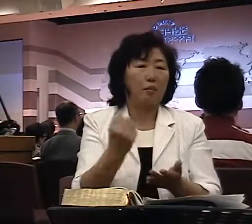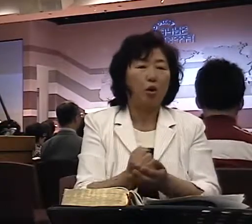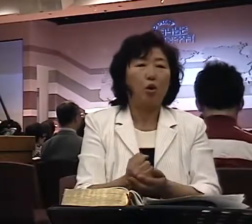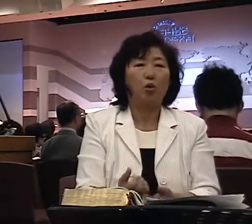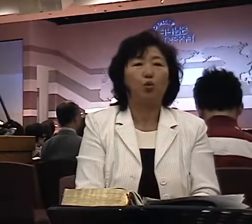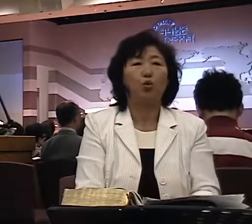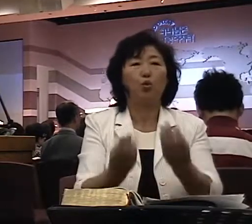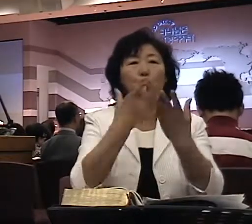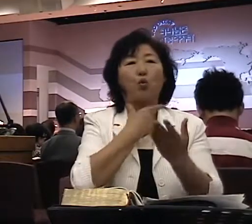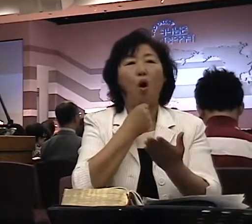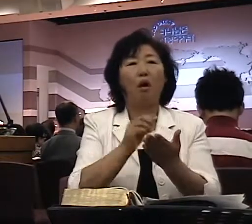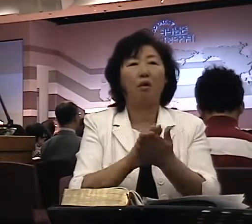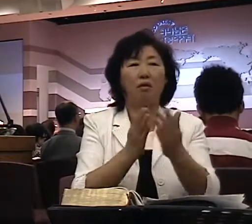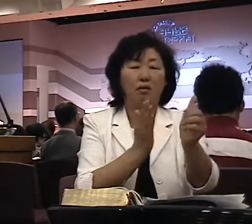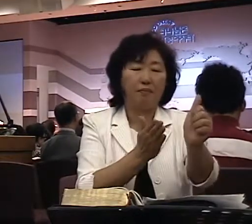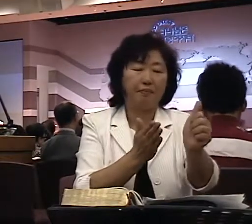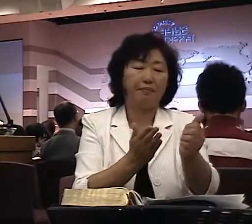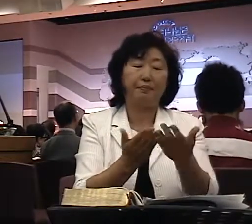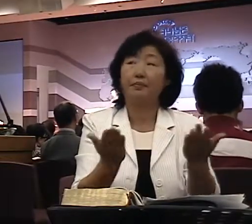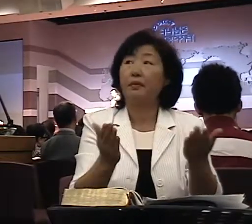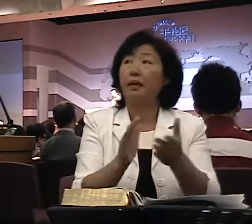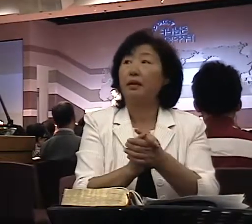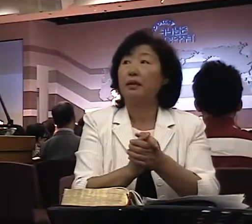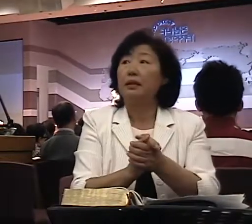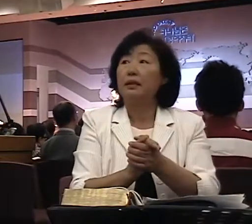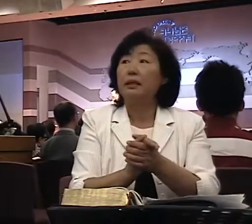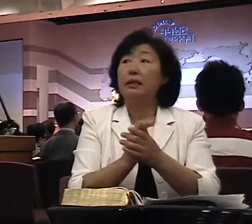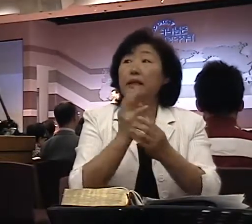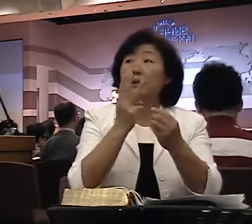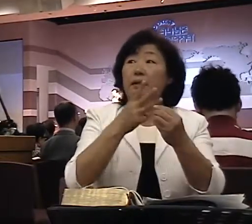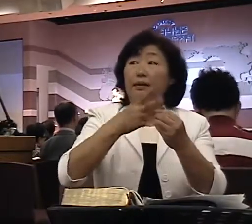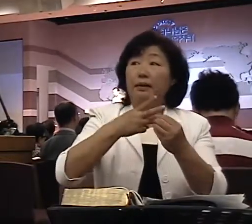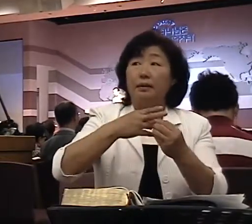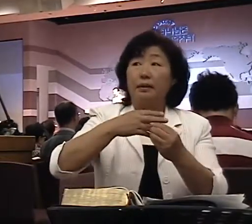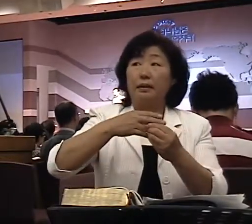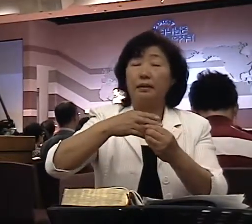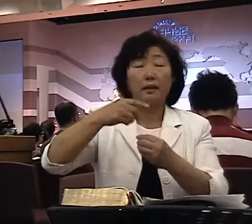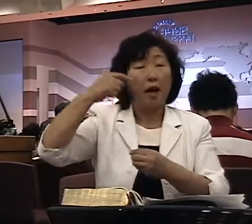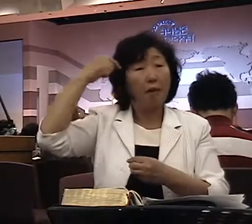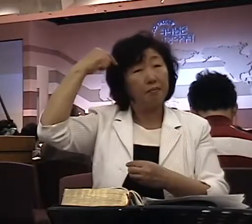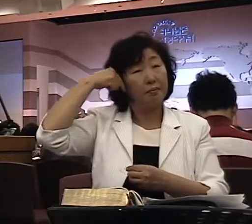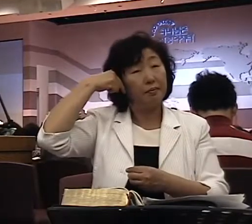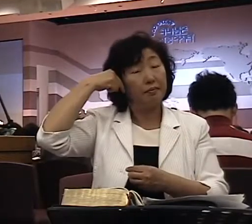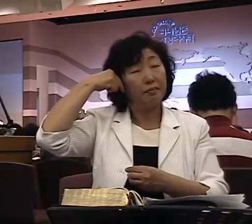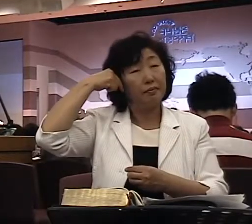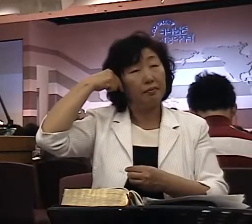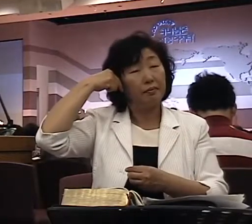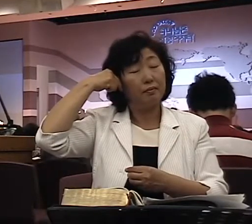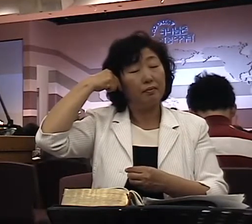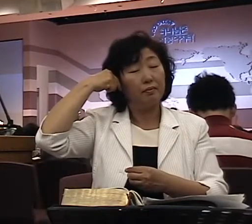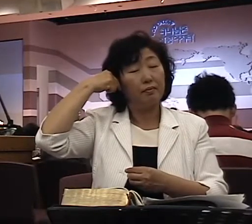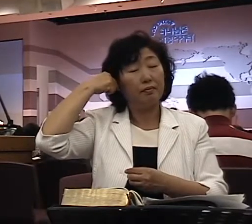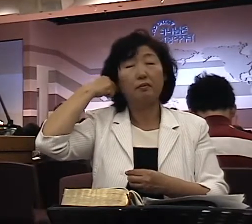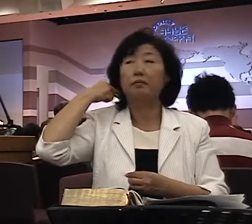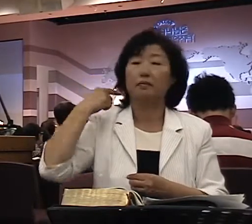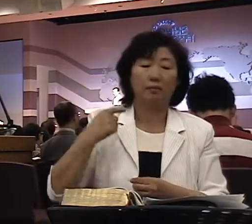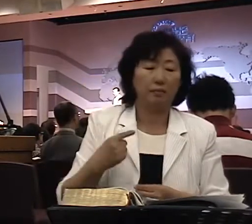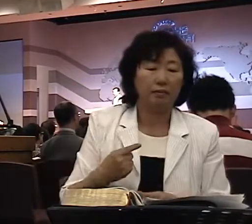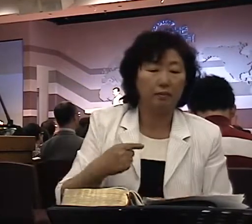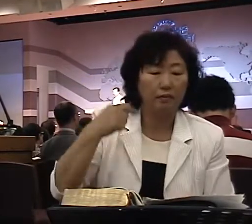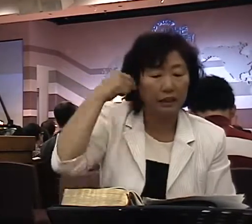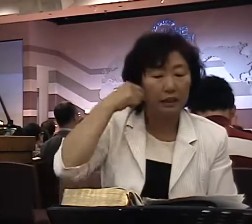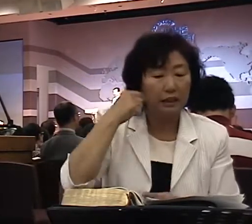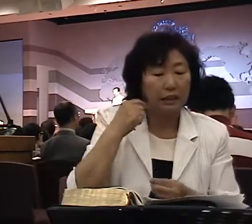세 번째로 요셉을 통해 배울 수 있는 것은 그가 감정에 치우치지 않았다는 것입니다. 오늘 말씀을 보면은요,